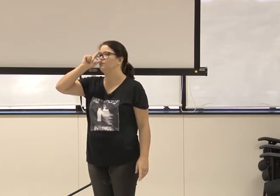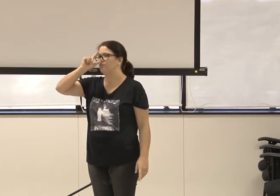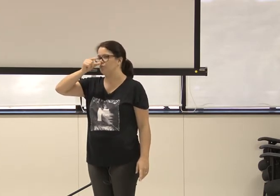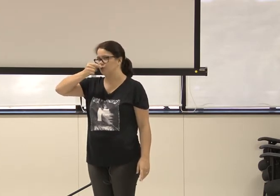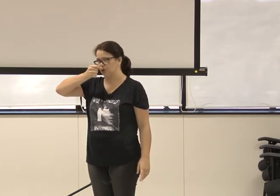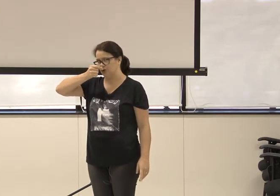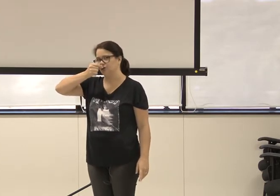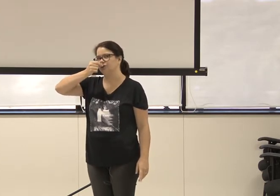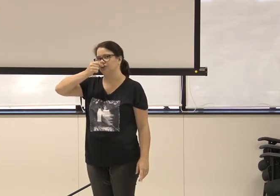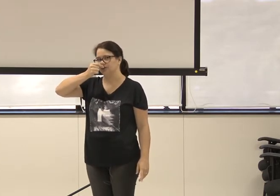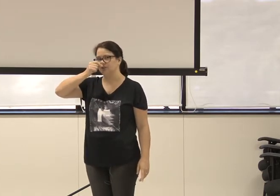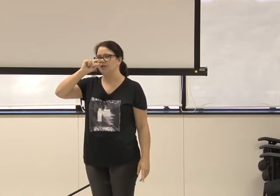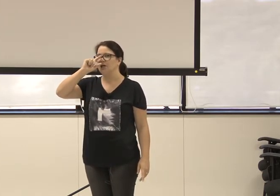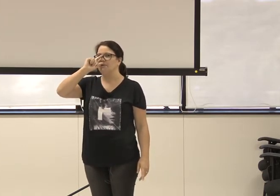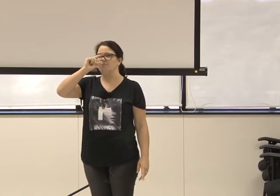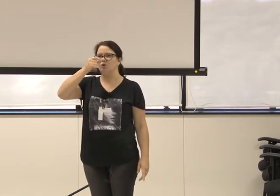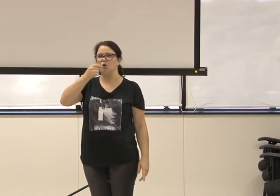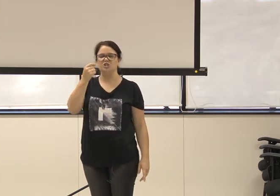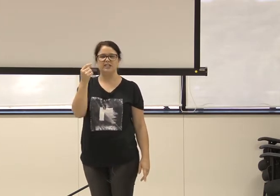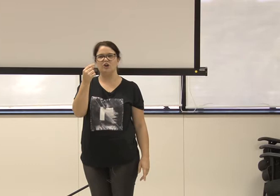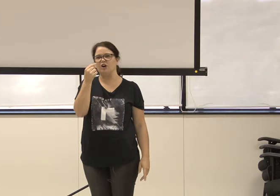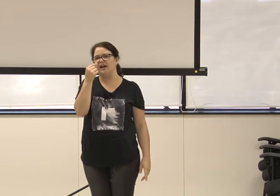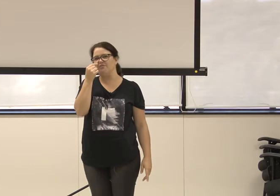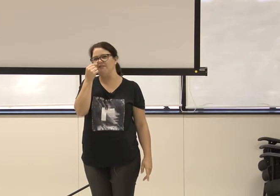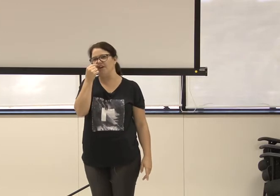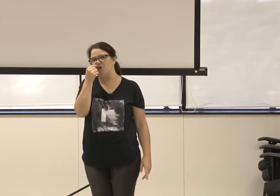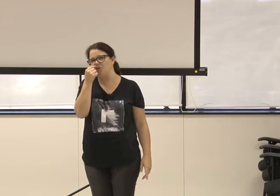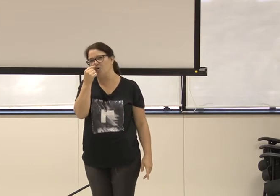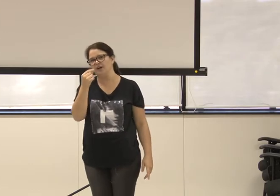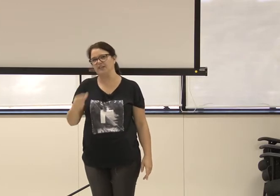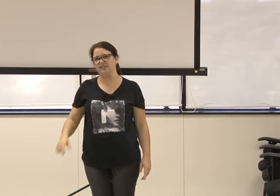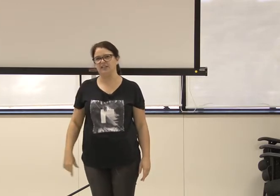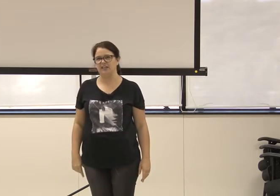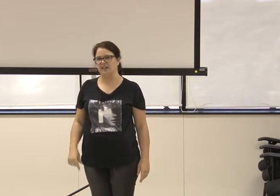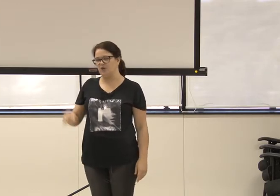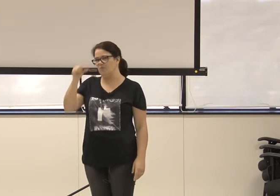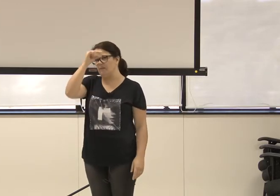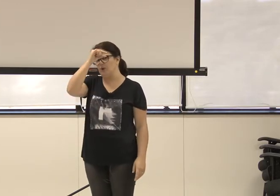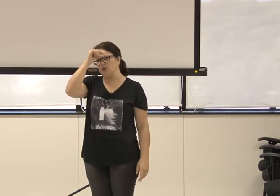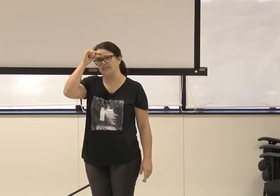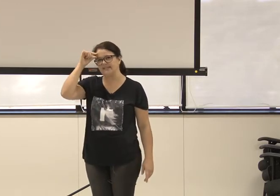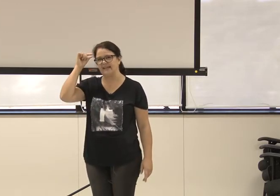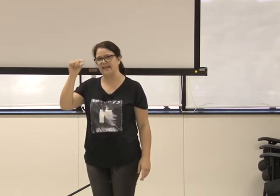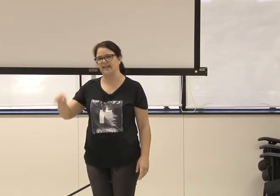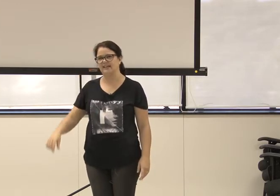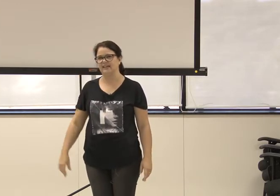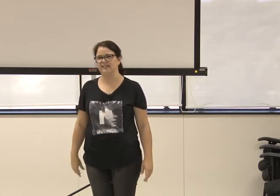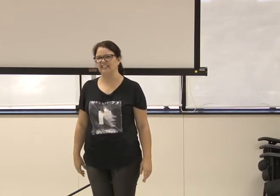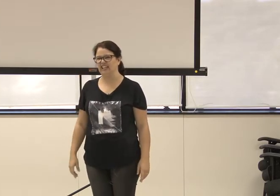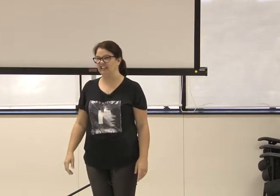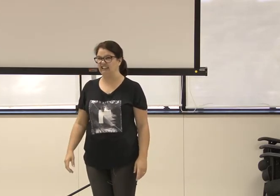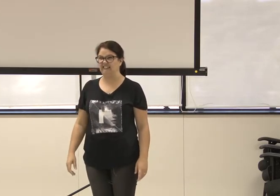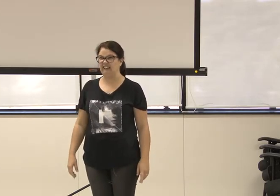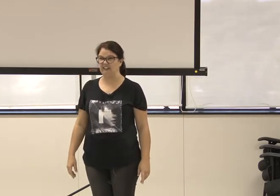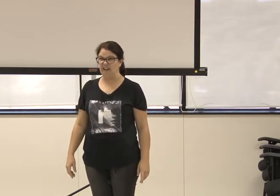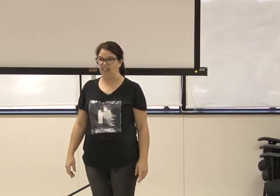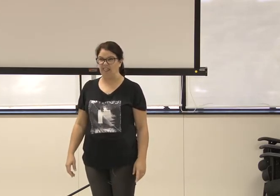Aqui? Bruxa, ainda colocaria uma verruga aqui, uma monocelha, que os dentes